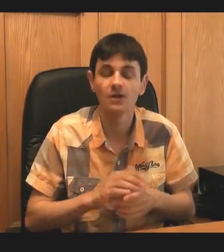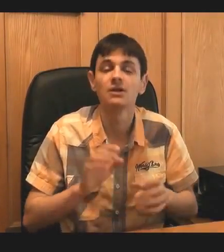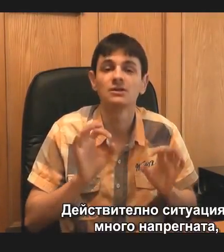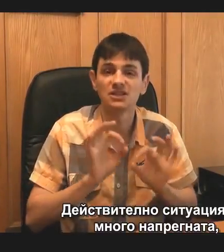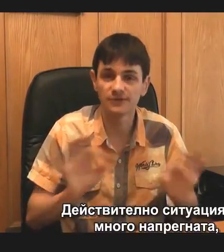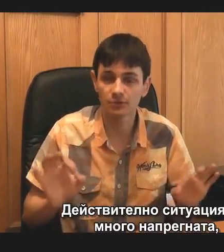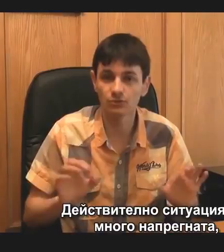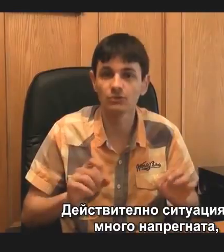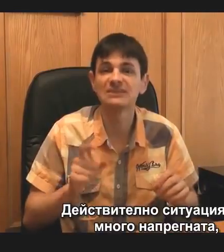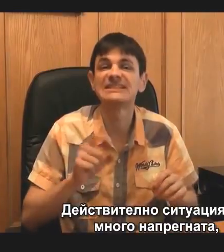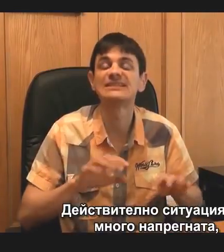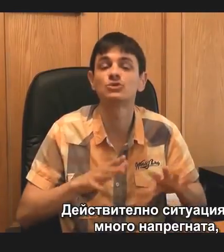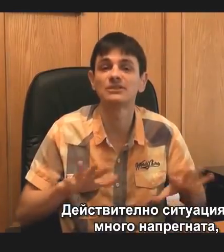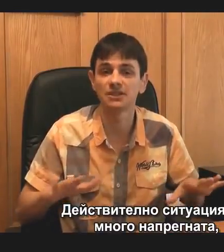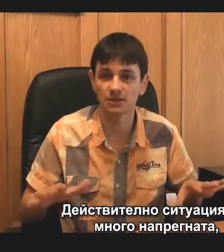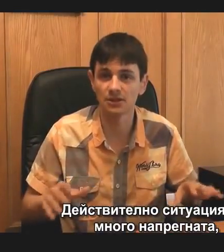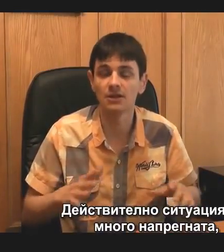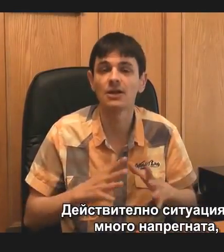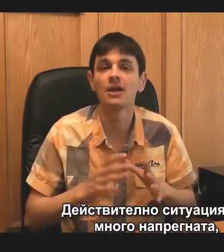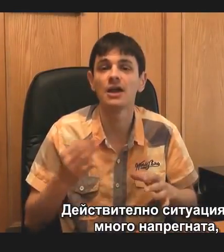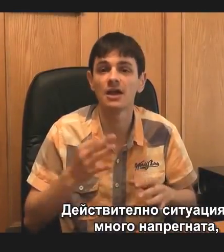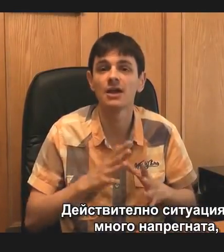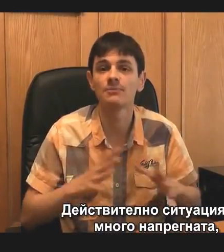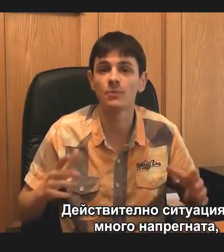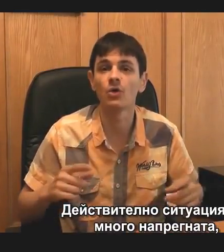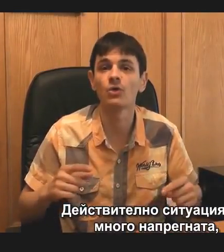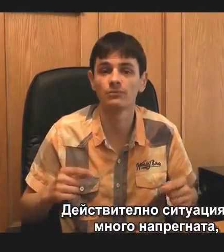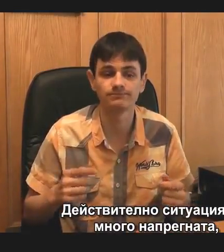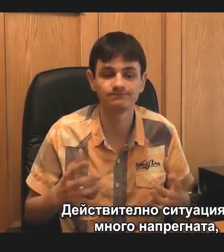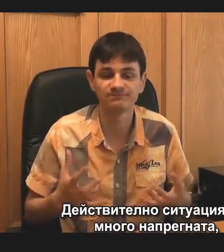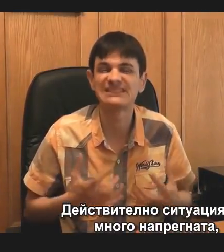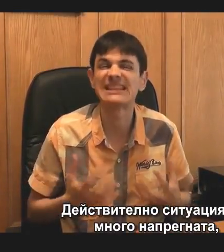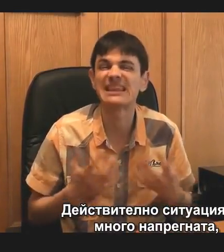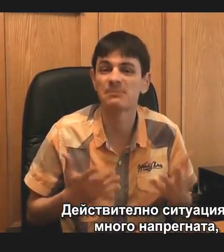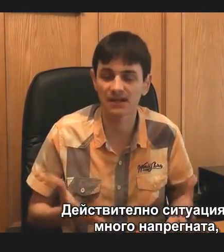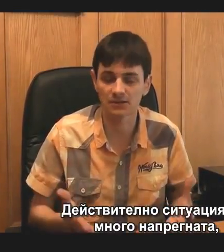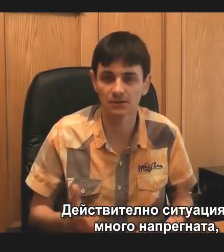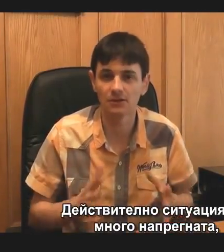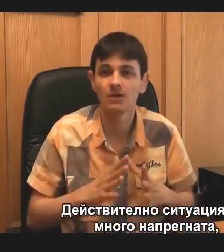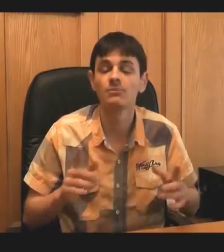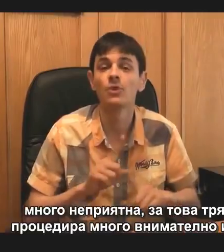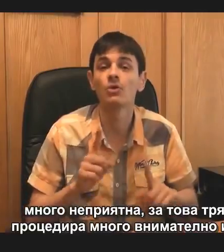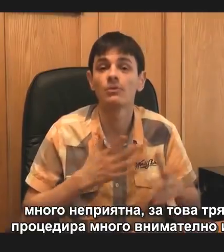Действително ситуацията е много напрегната, много